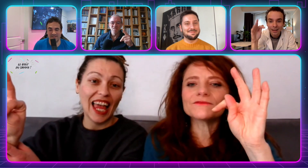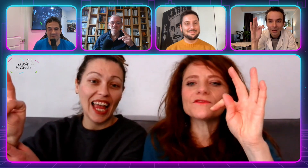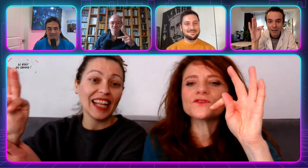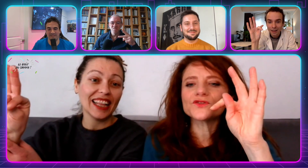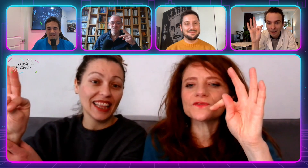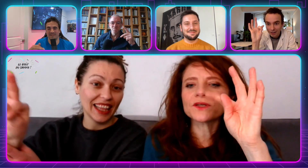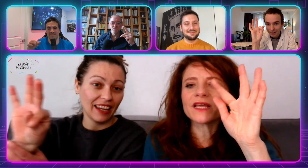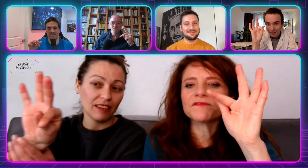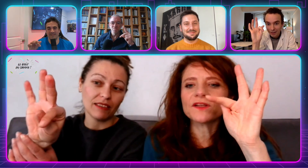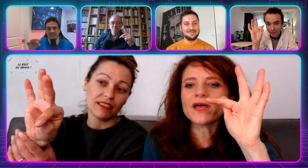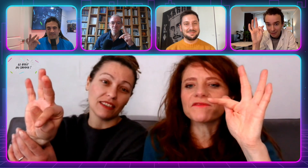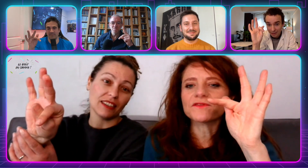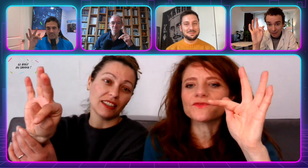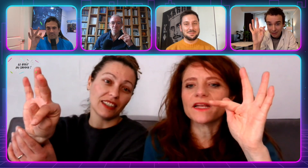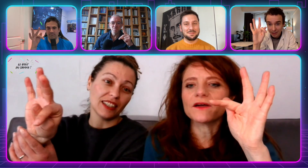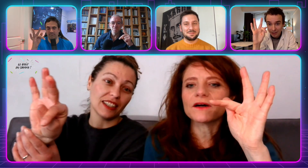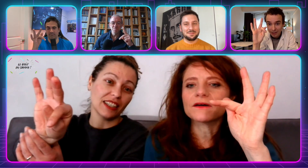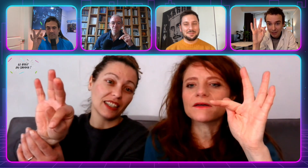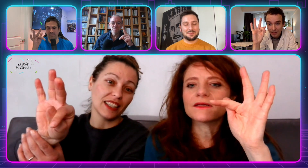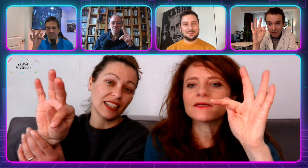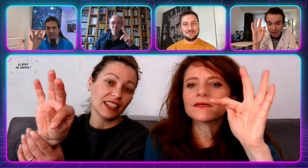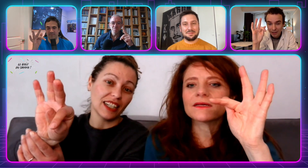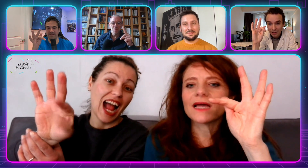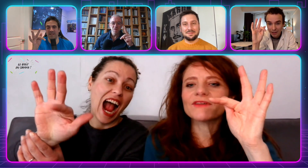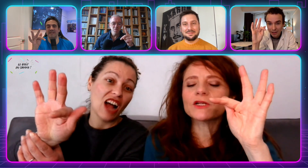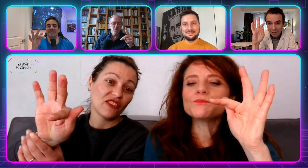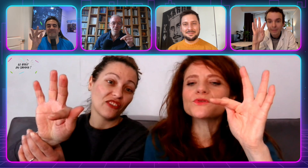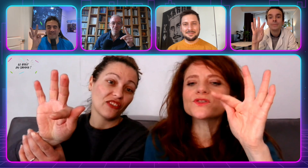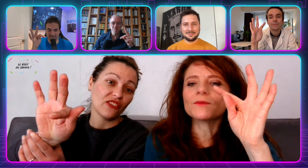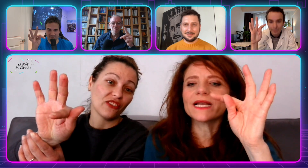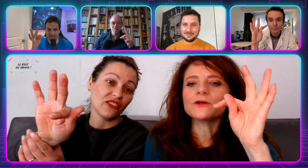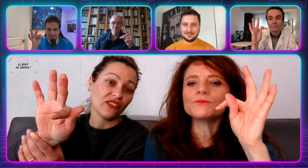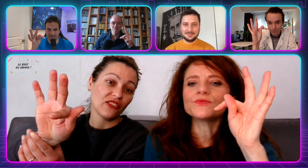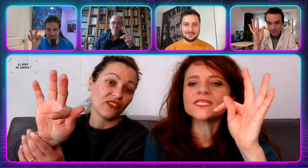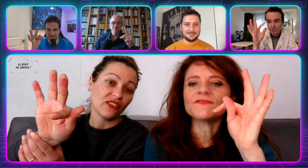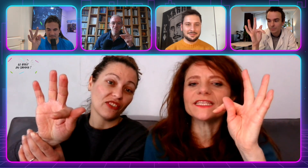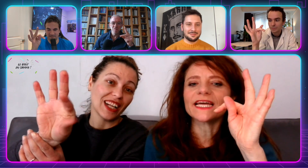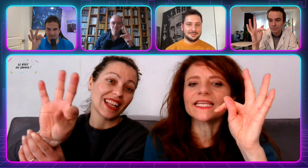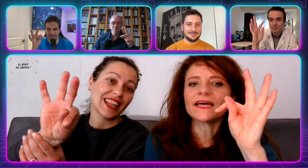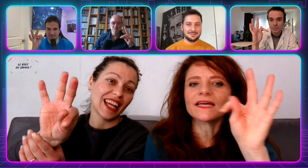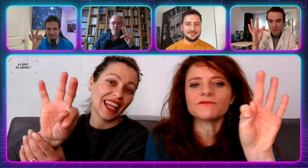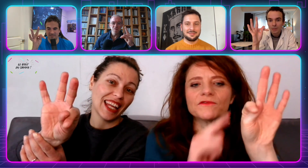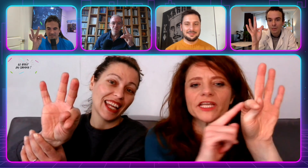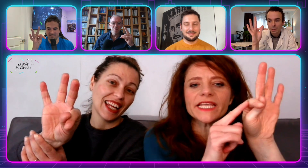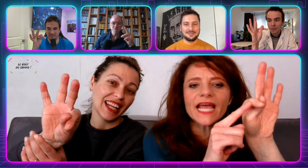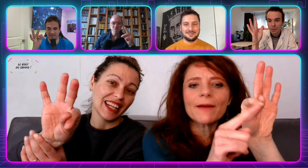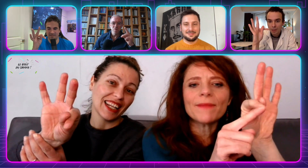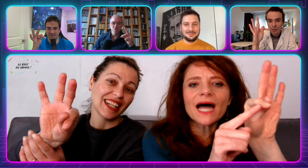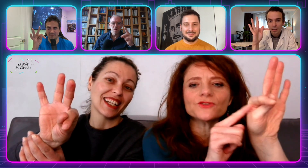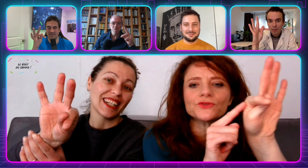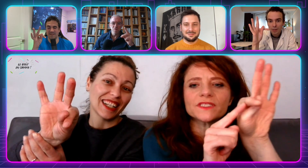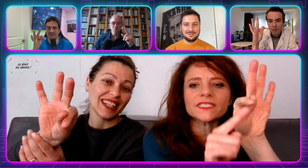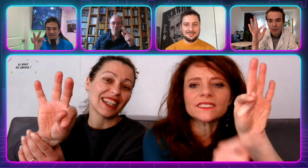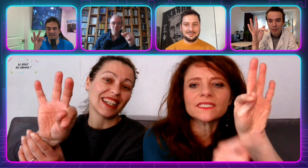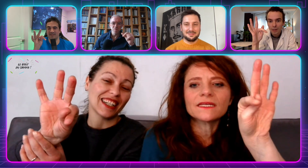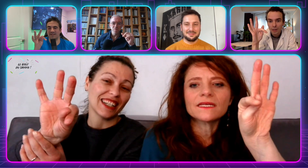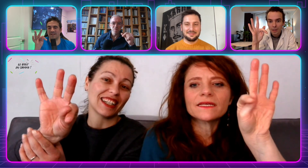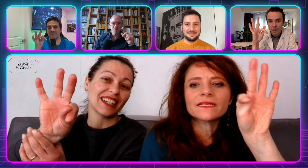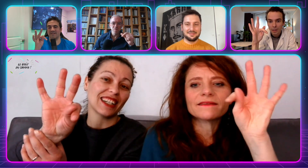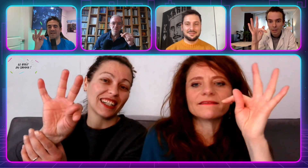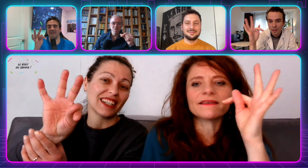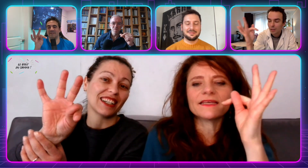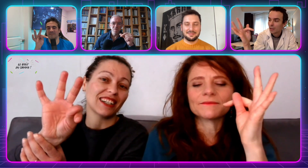là. Alors vous vous souvenez, on a fait le F tout à l'heure. Ah oui, ah, c'est Avec le l'inverse. pouce devant, bah là le pouce va derrière. Et vous voyez, il y a la barre du